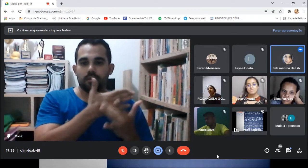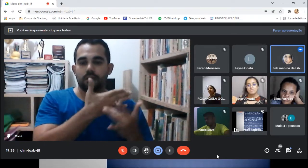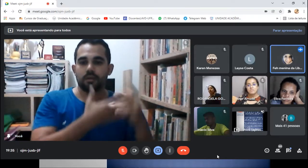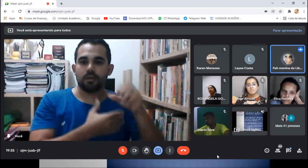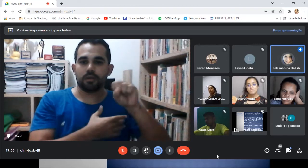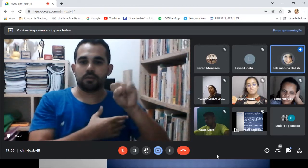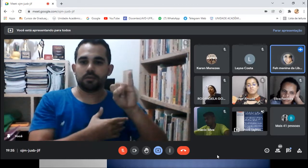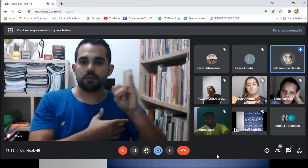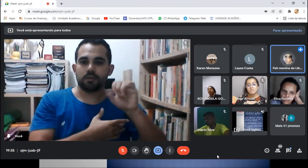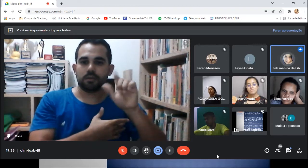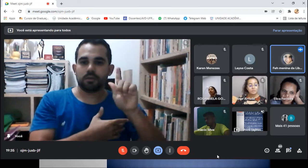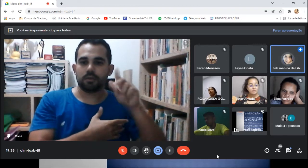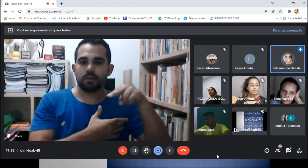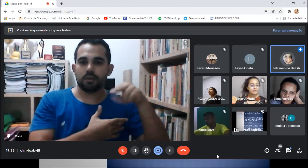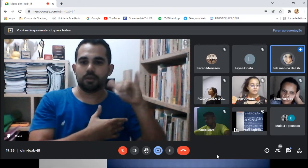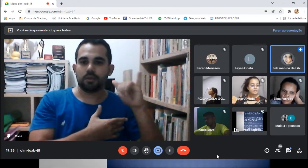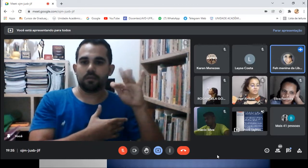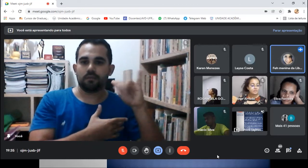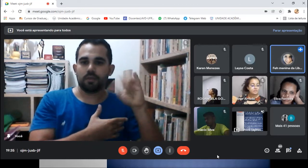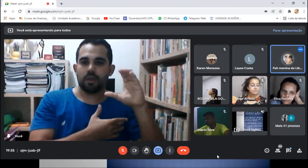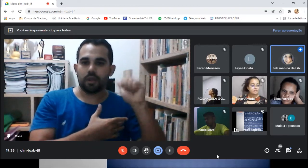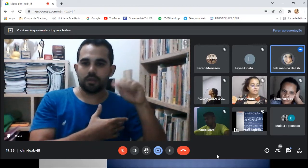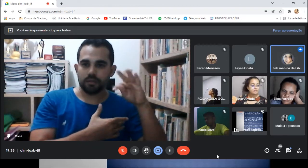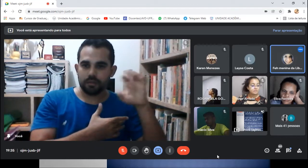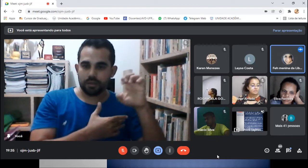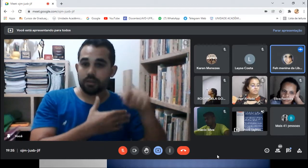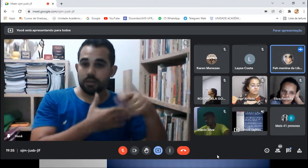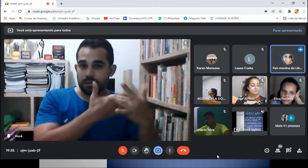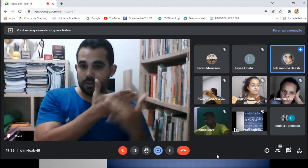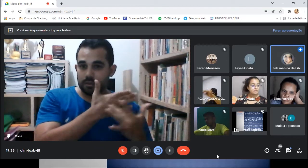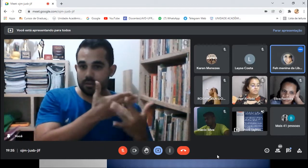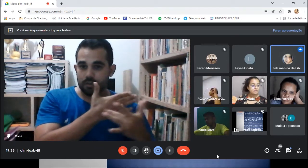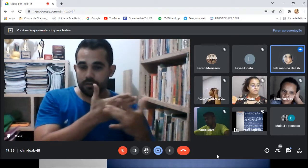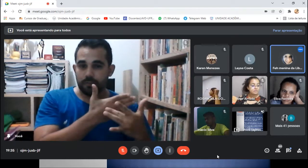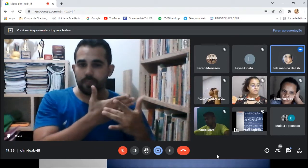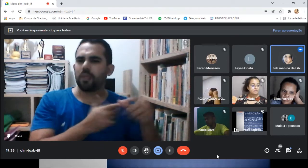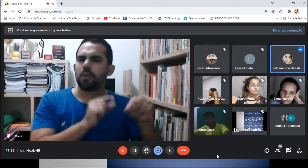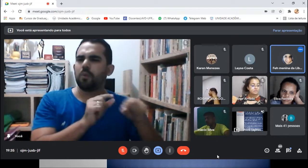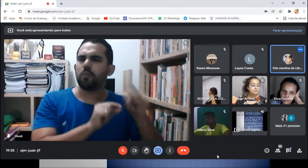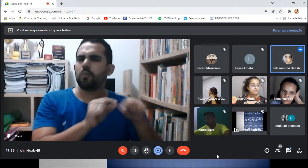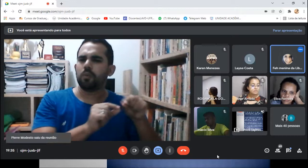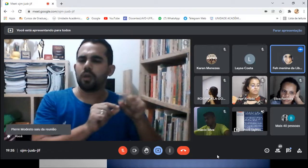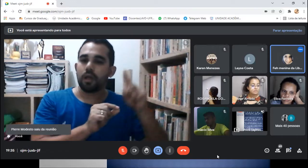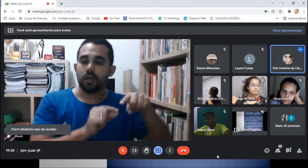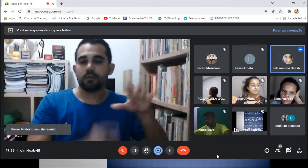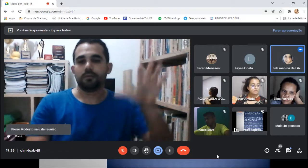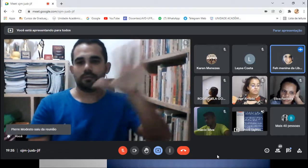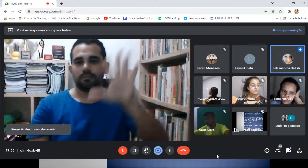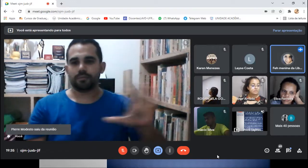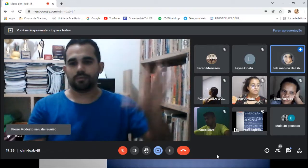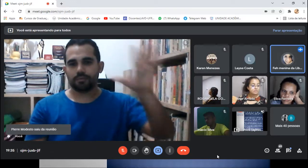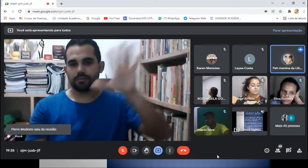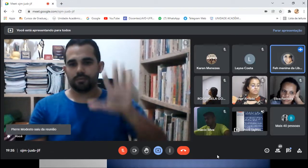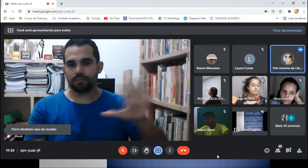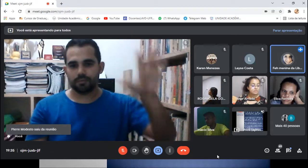no outro, traz o significado do significante, o estudo do significante, que se refere ao quê? À